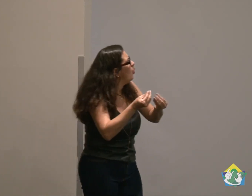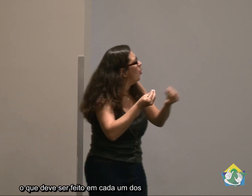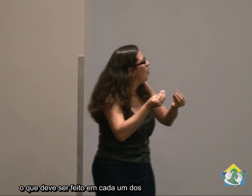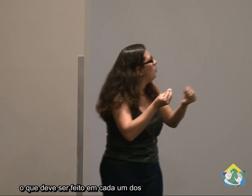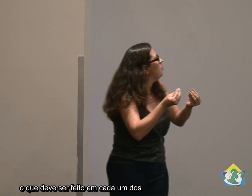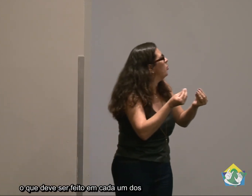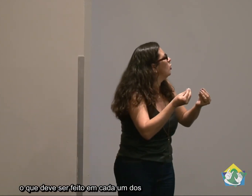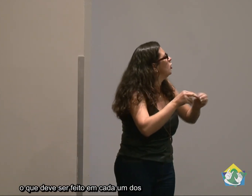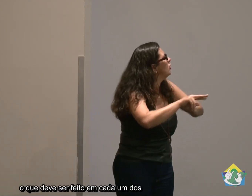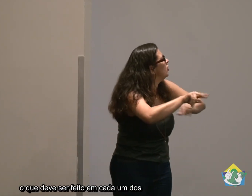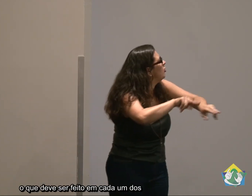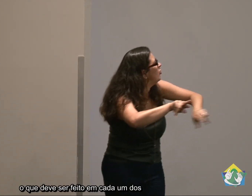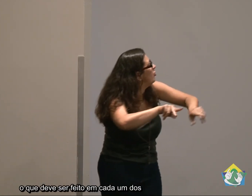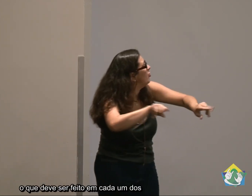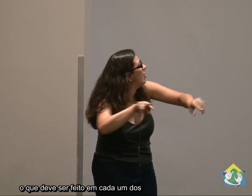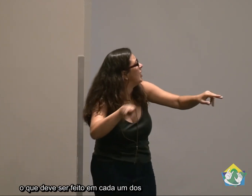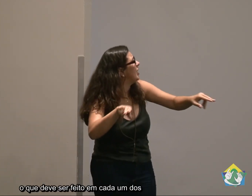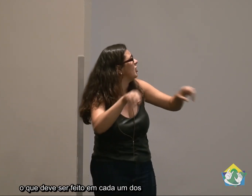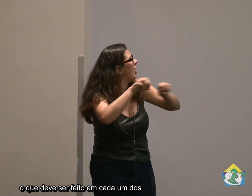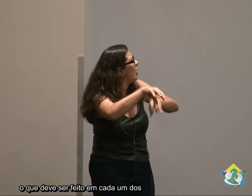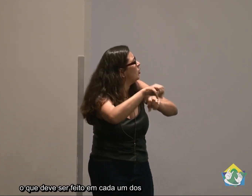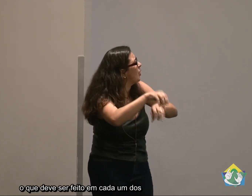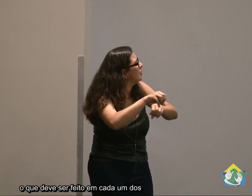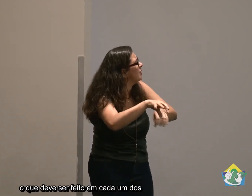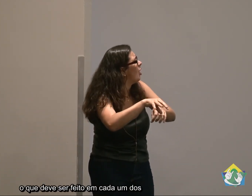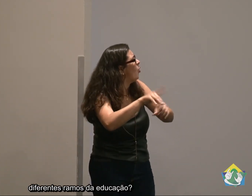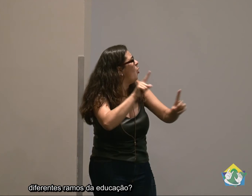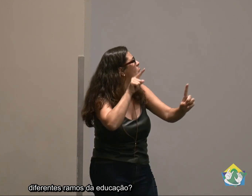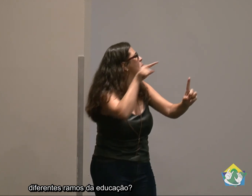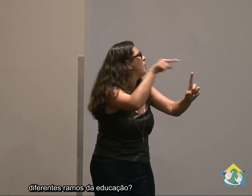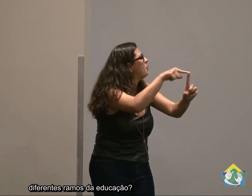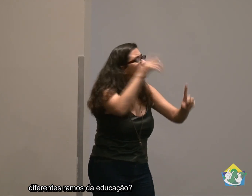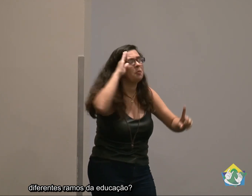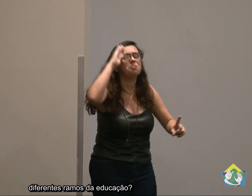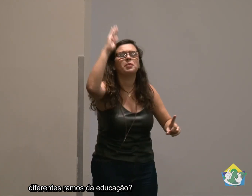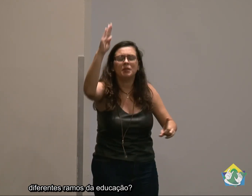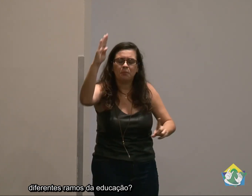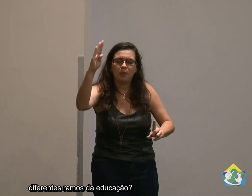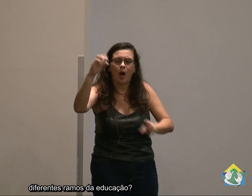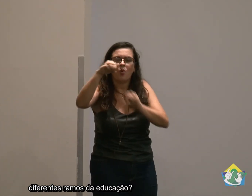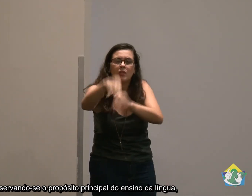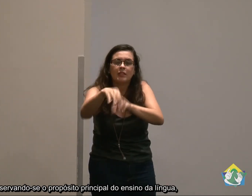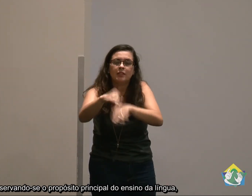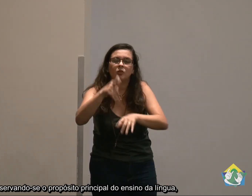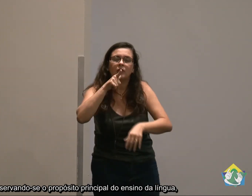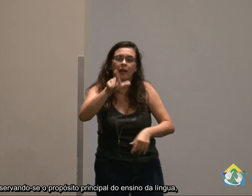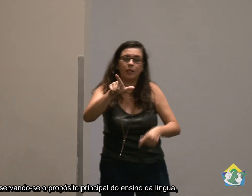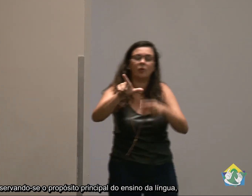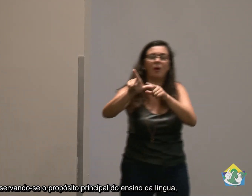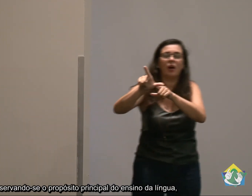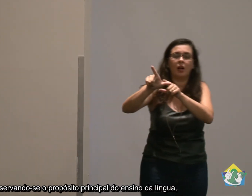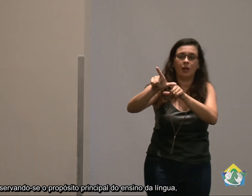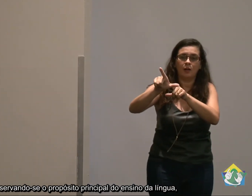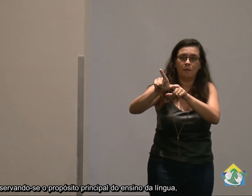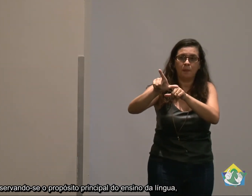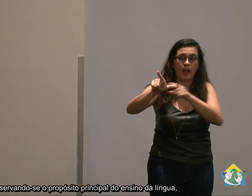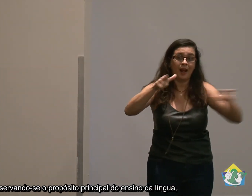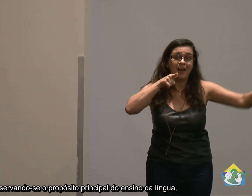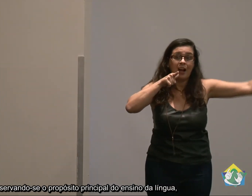o que deve ser feito em cada um dos diferentes ramos da educação conservando-se o propósito principal do ensino